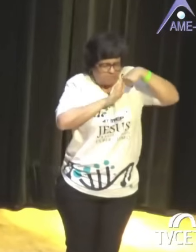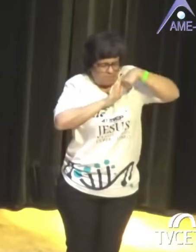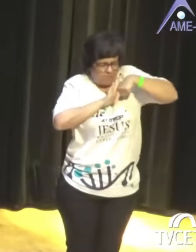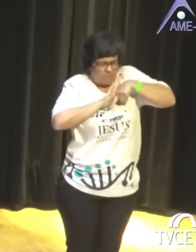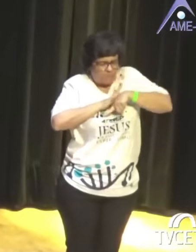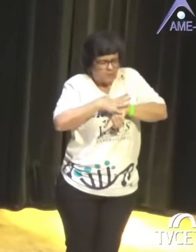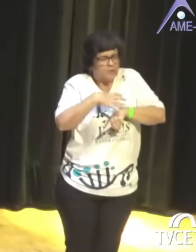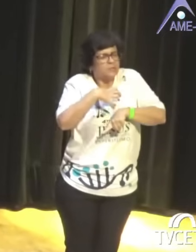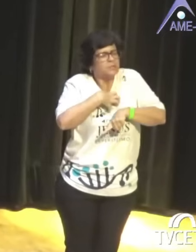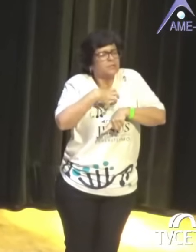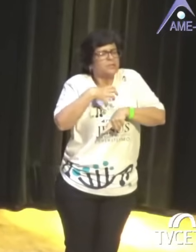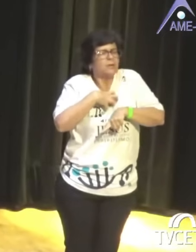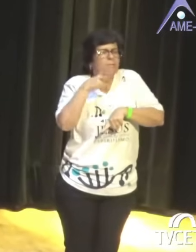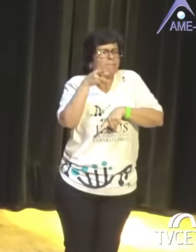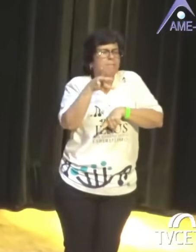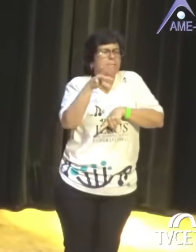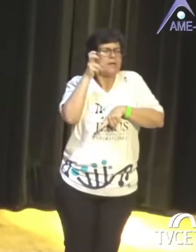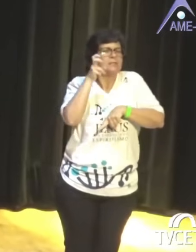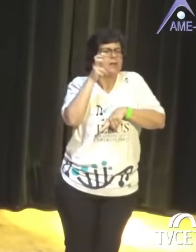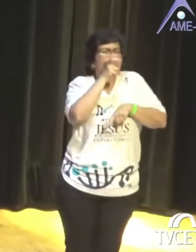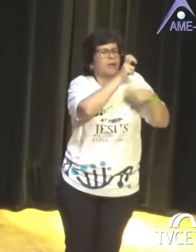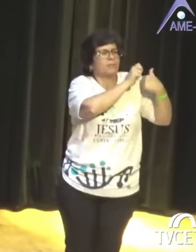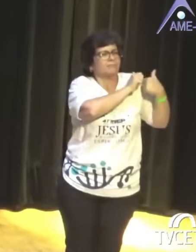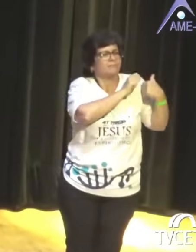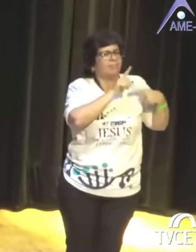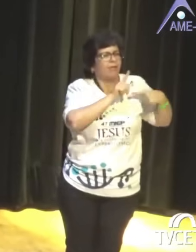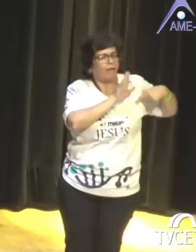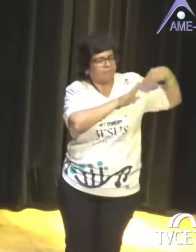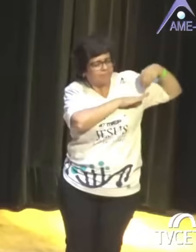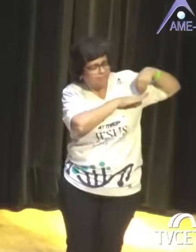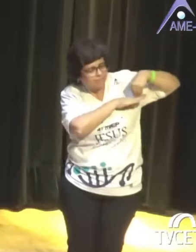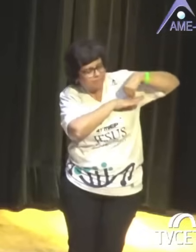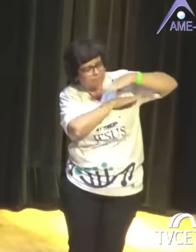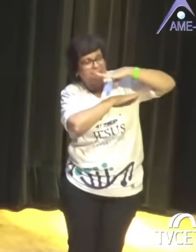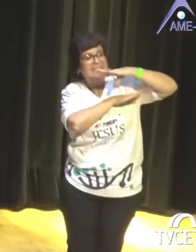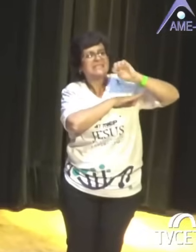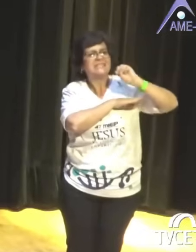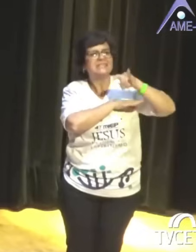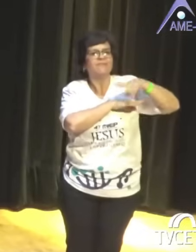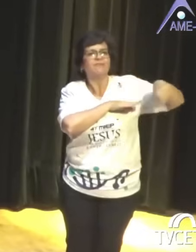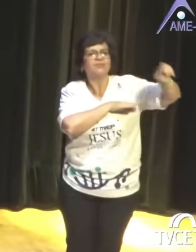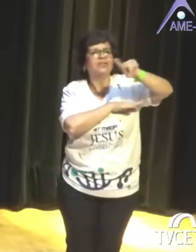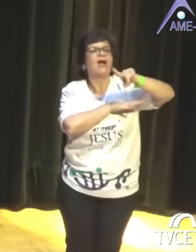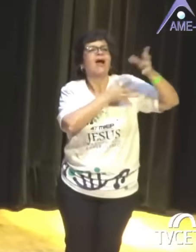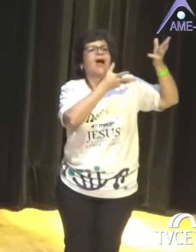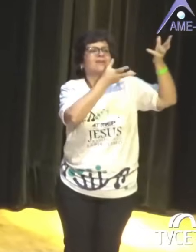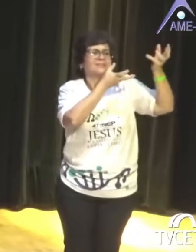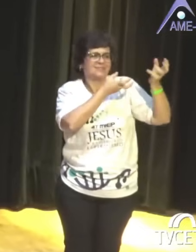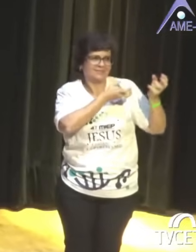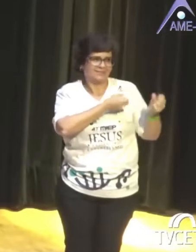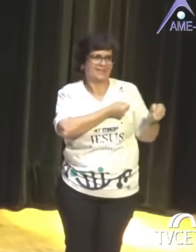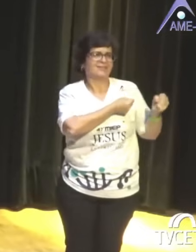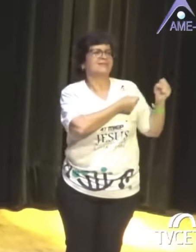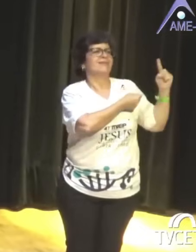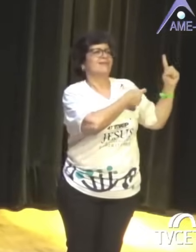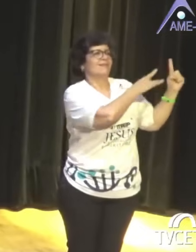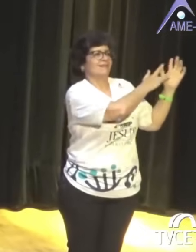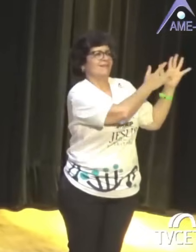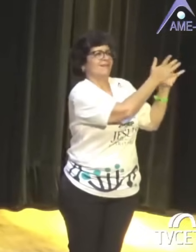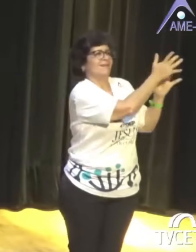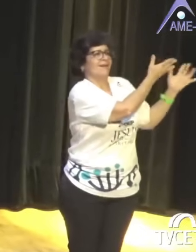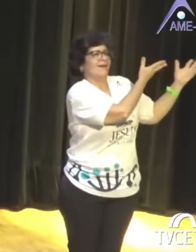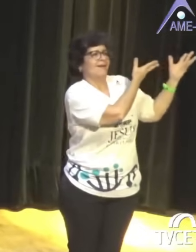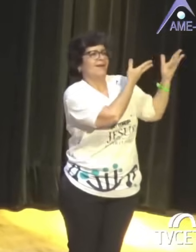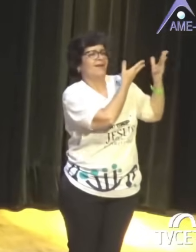você vai perceber que você tá sendo conduzido se você se permitir se você